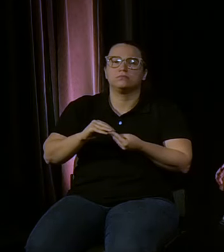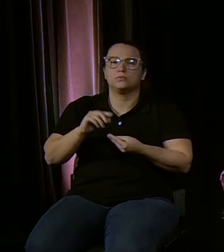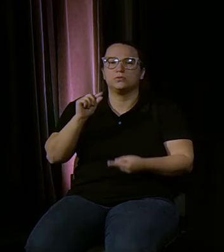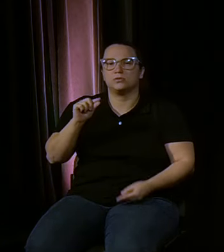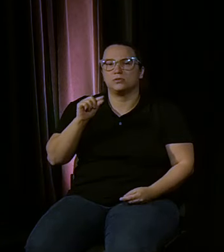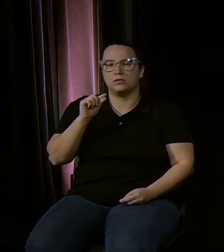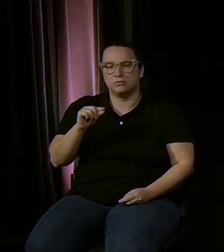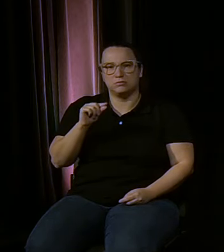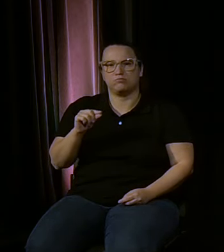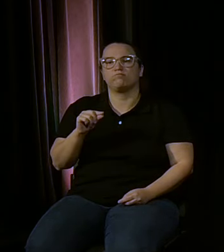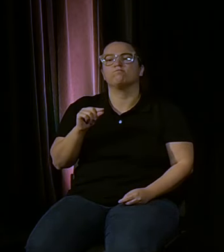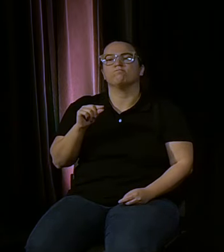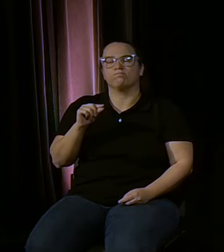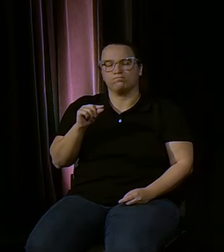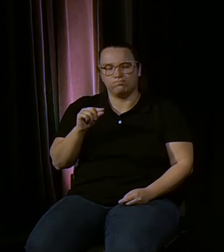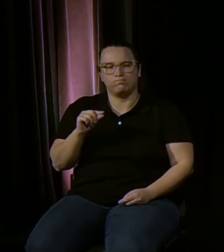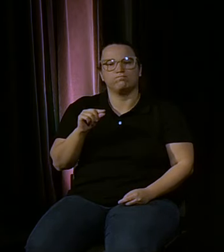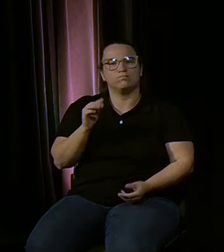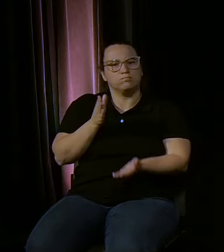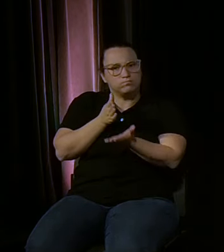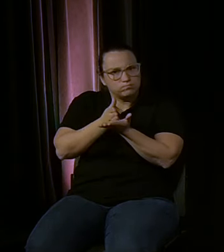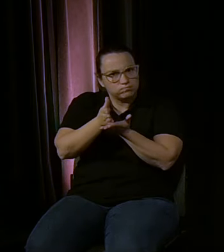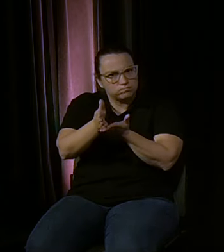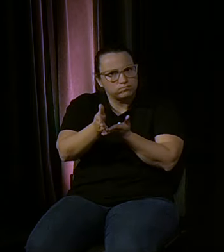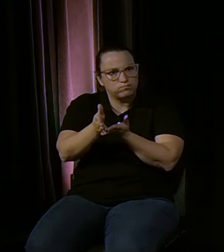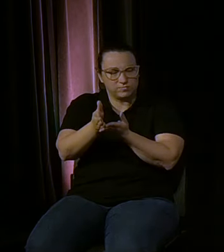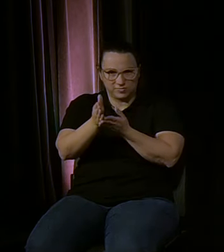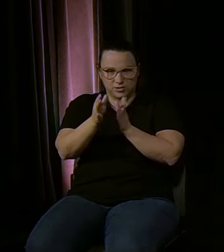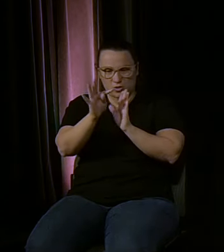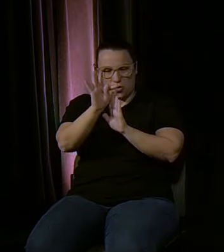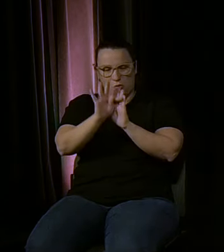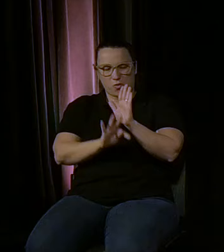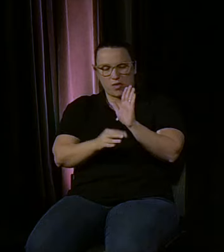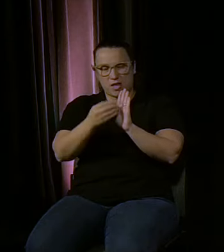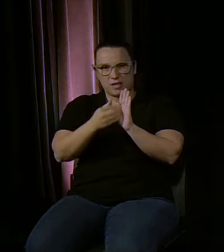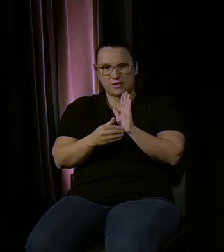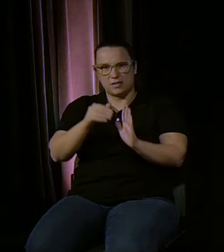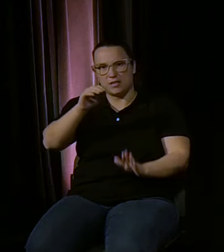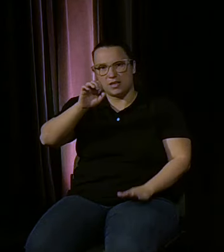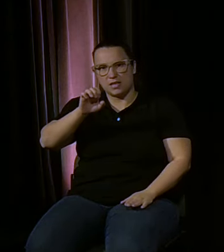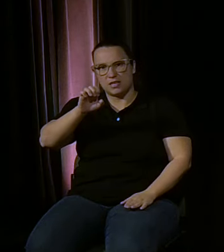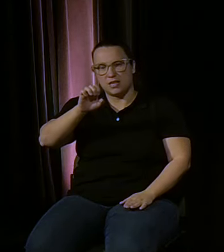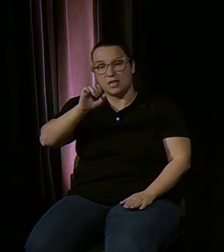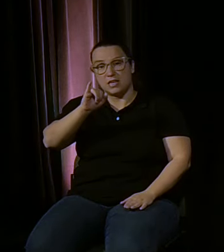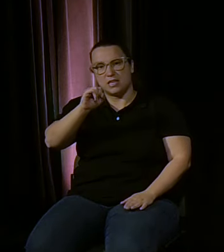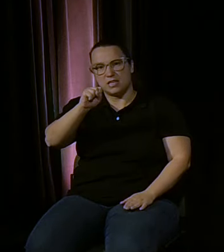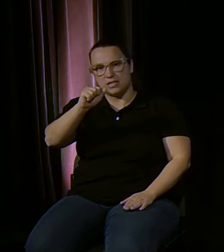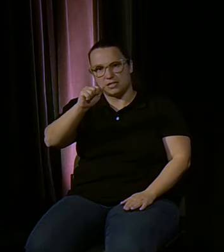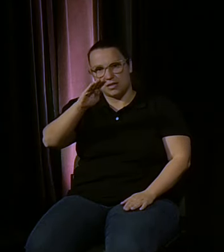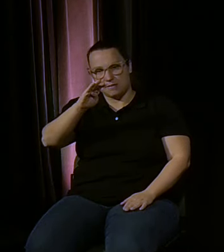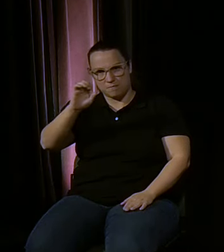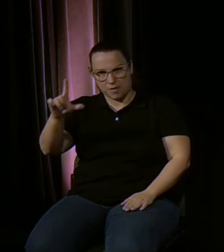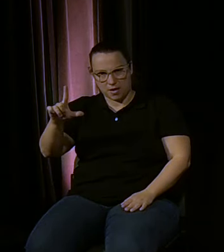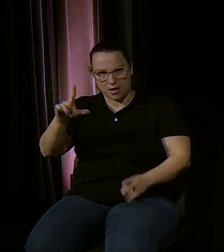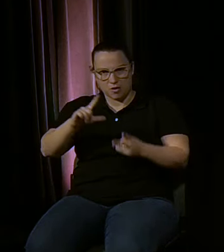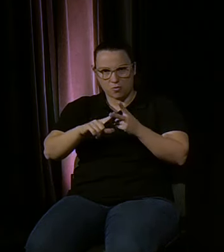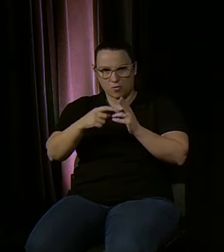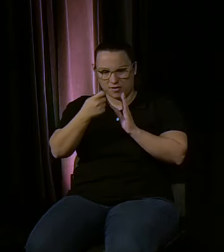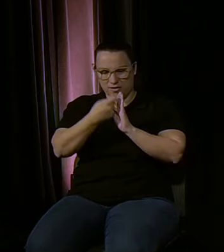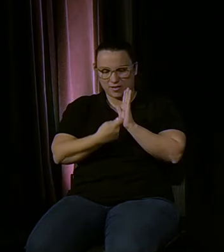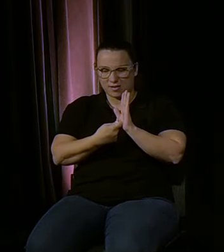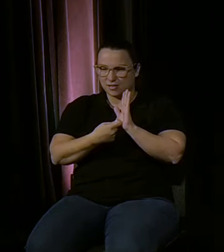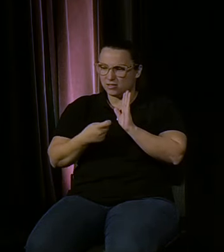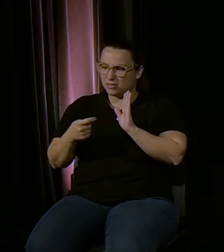um direcionamento, enfim, isso vai estar também nos textos que Isabel e GG escreveram, que está no